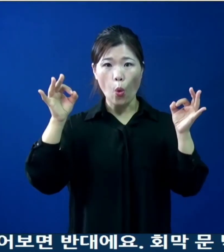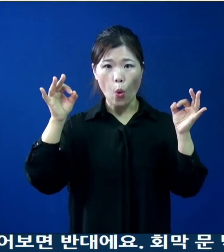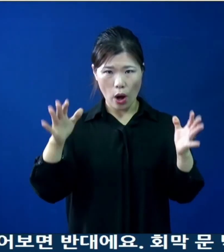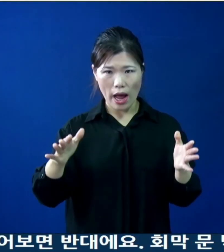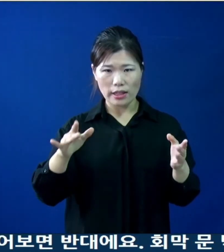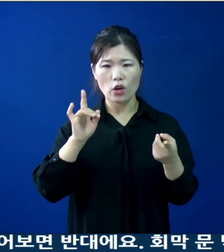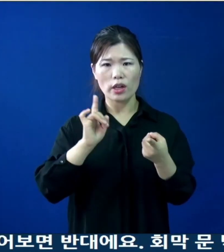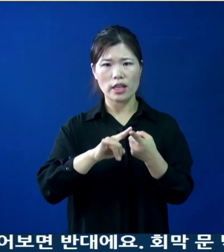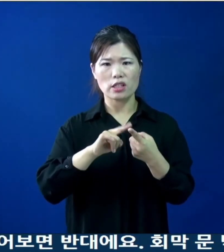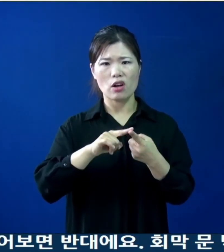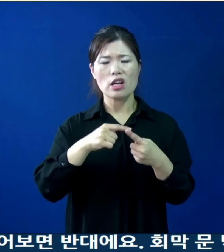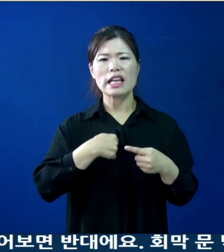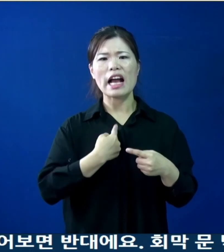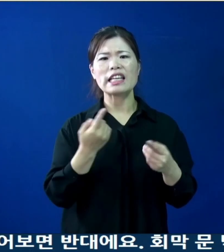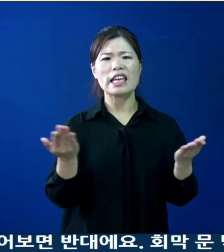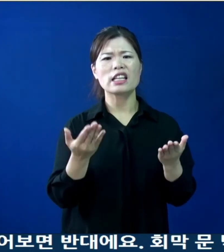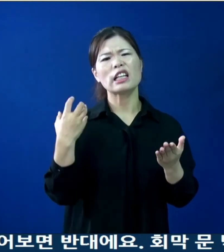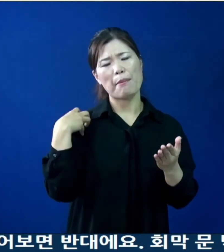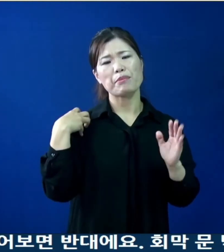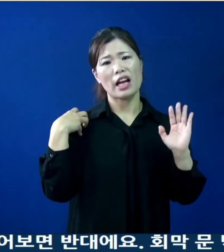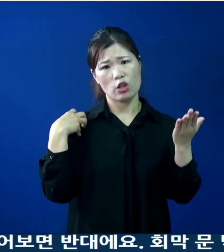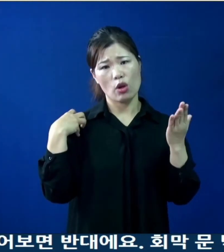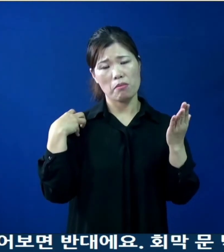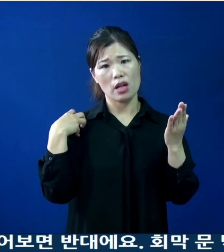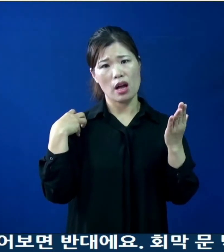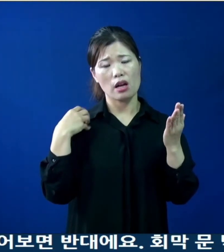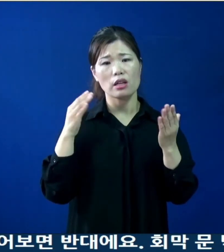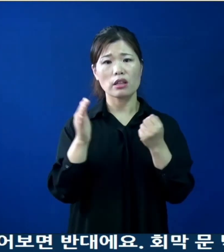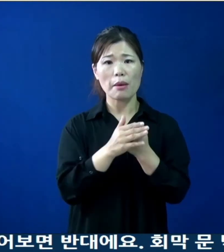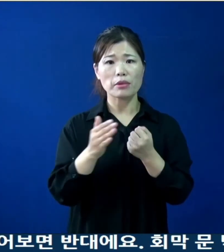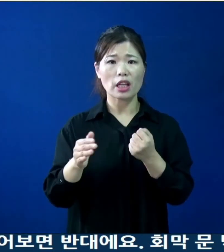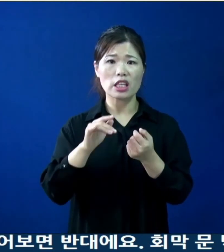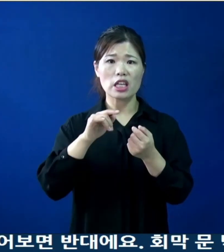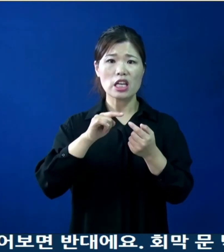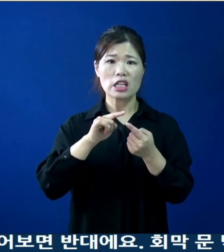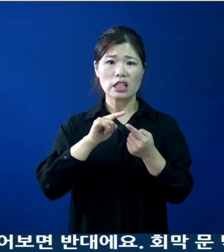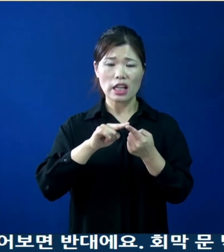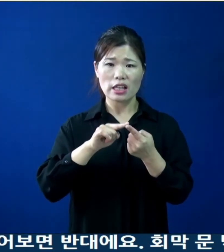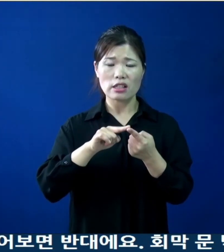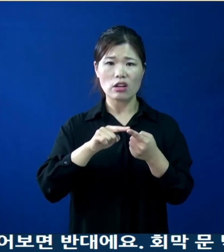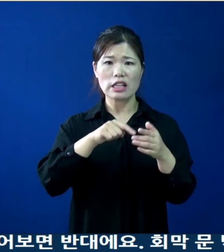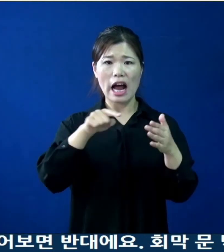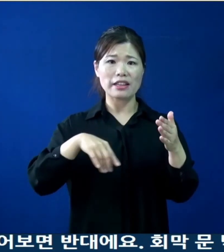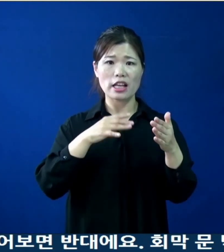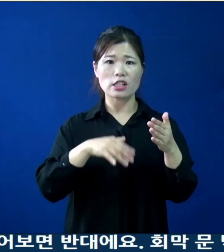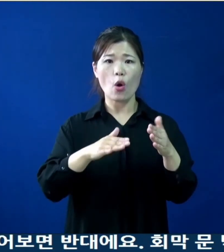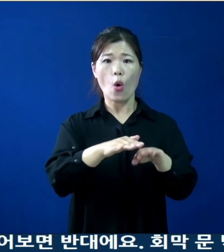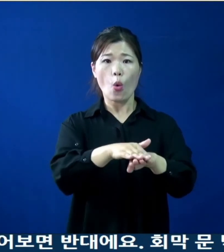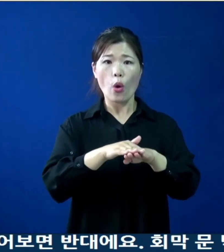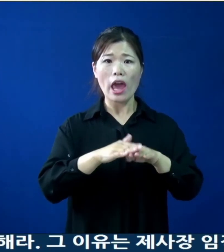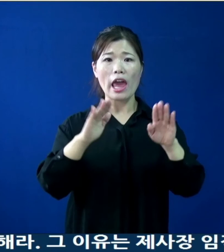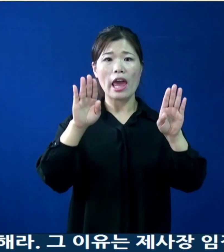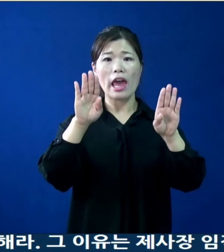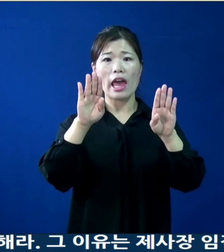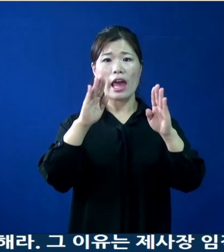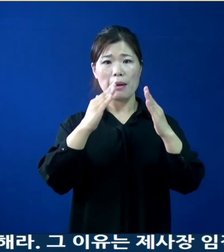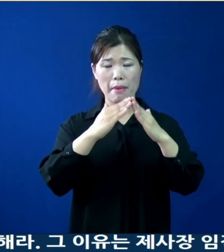자기의 임무를 감당해야 돼요. 그러니까 이 기간 동안 회막 문 밖으로 나간다는 말은 무슨